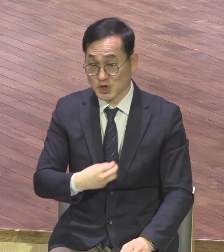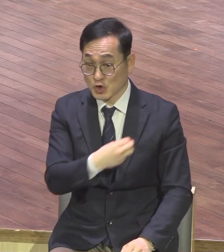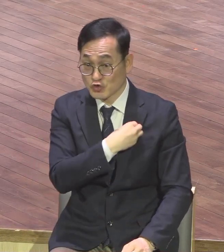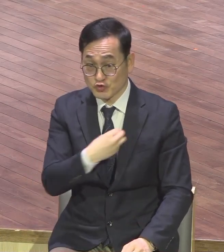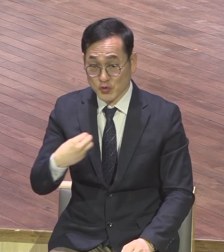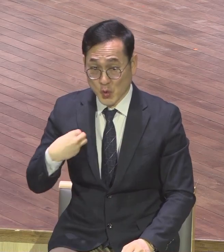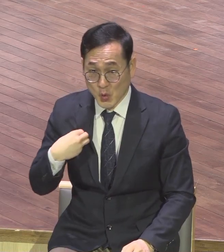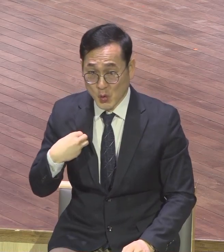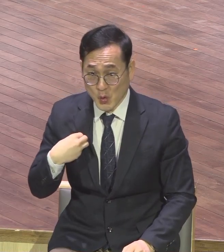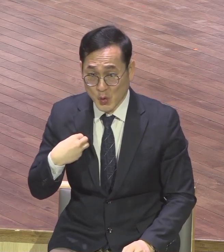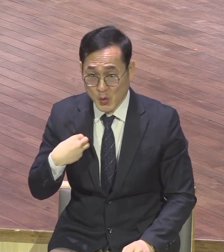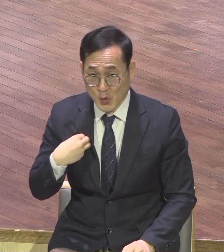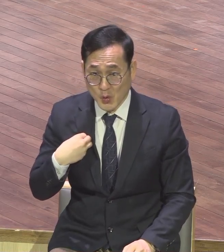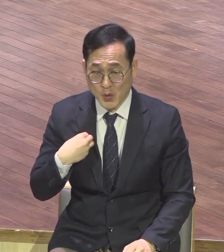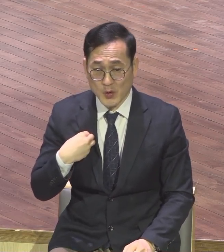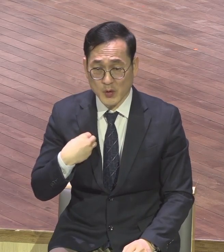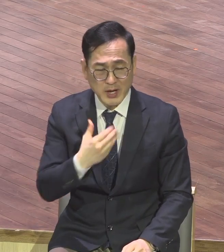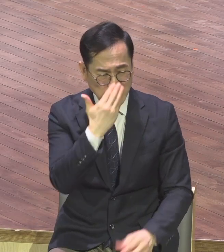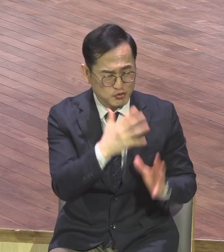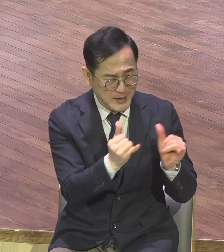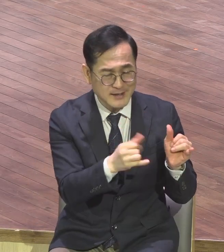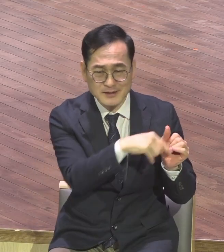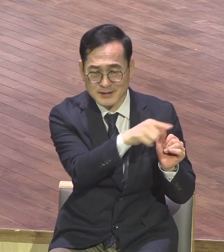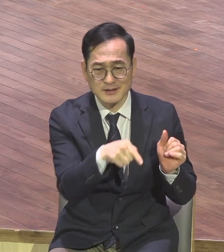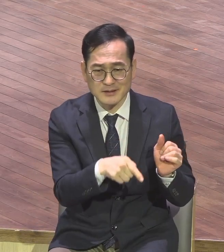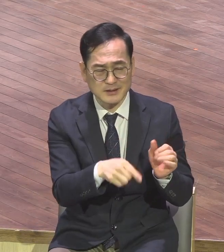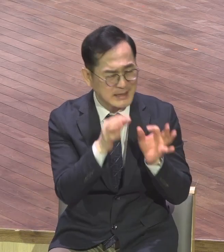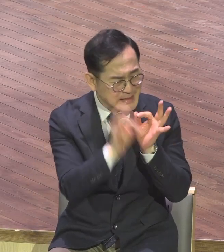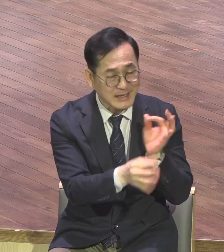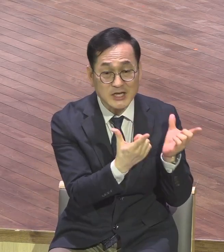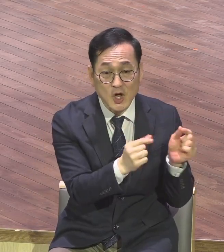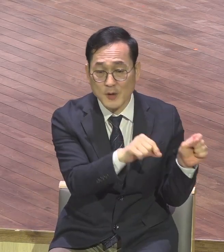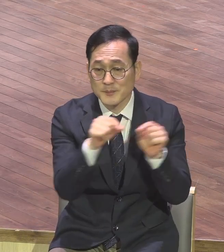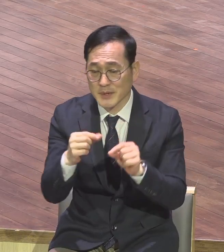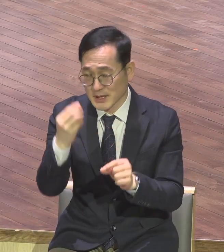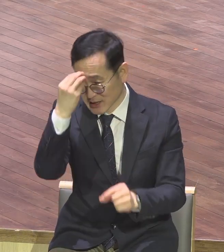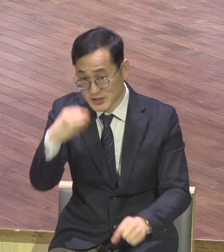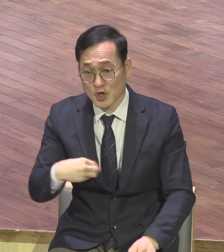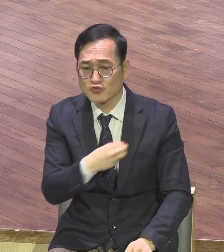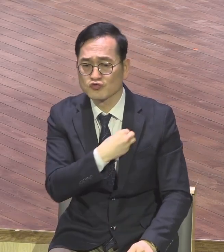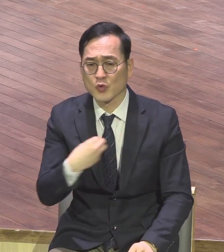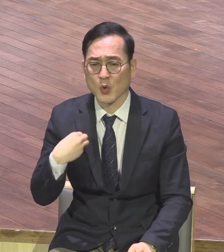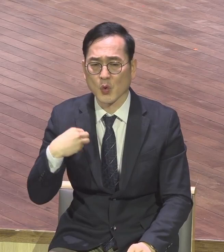완전히 속이지요. 묘하게 기독교 안에 사기를 치는 단체가 천주교예요.